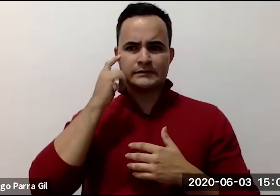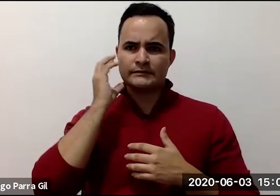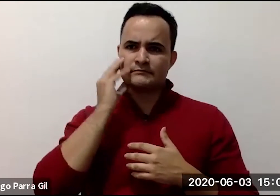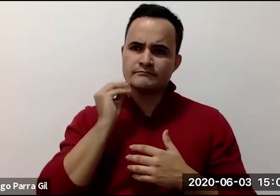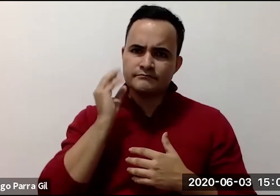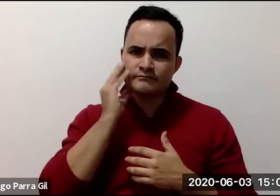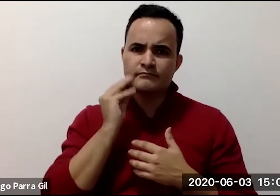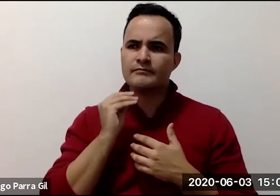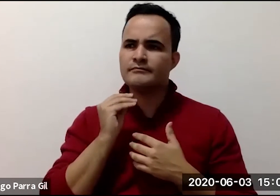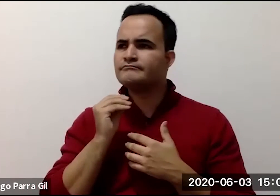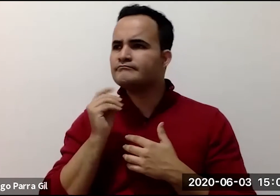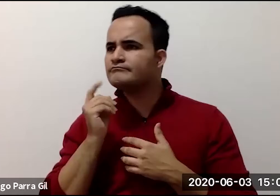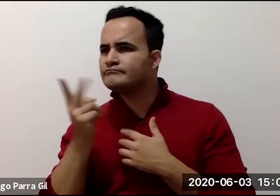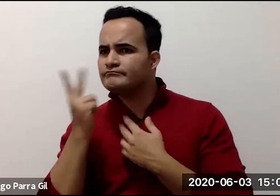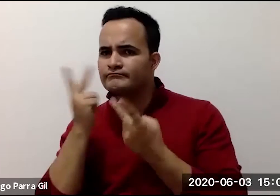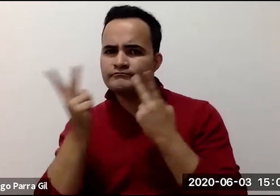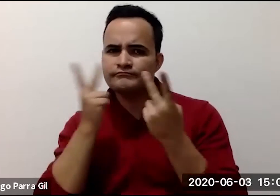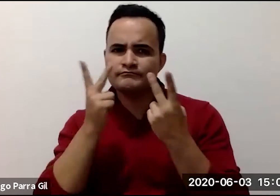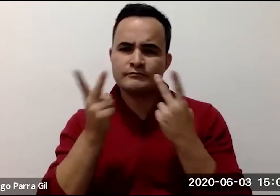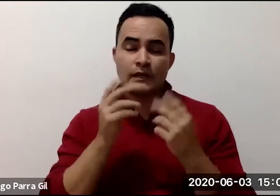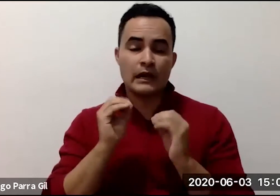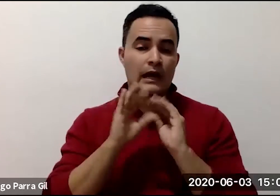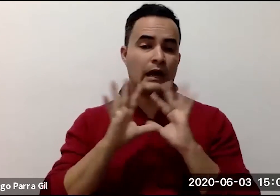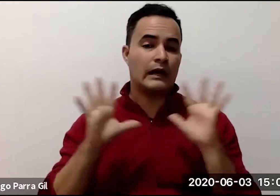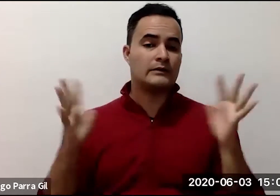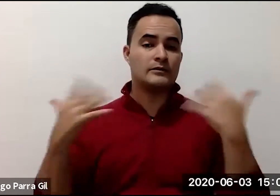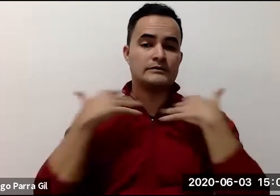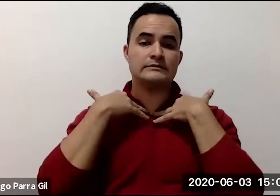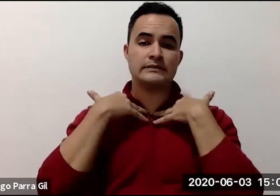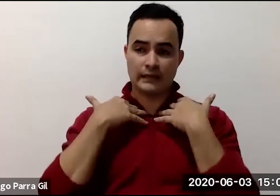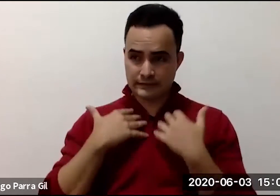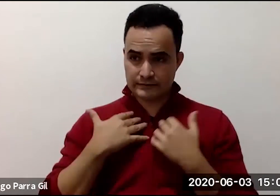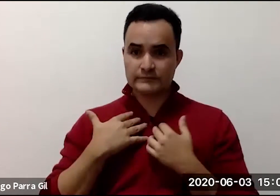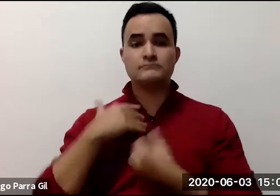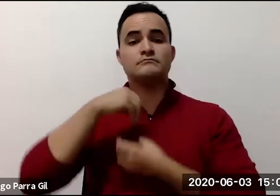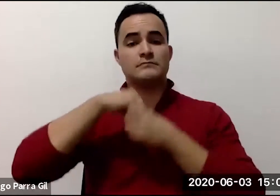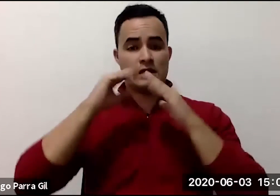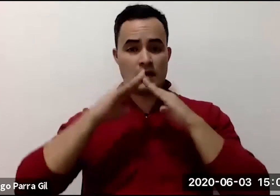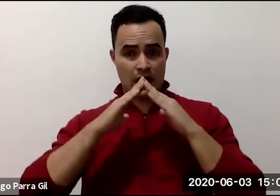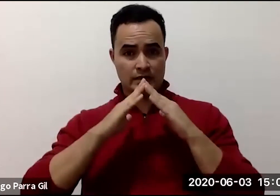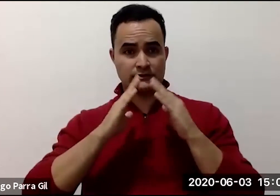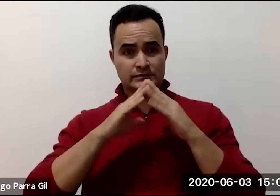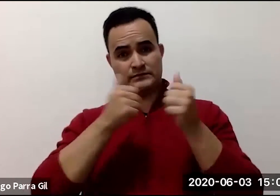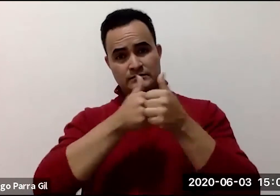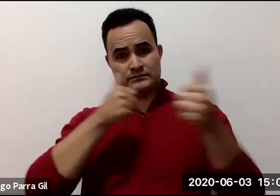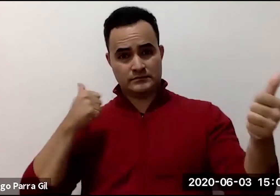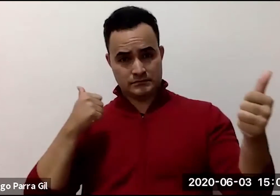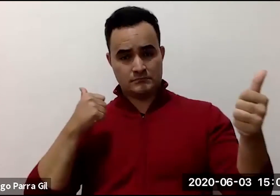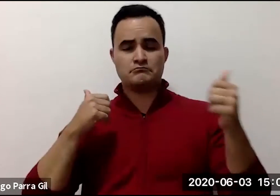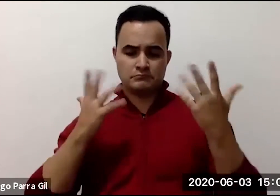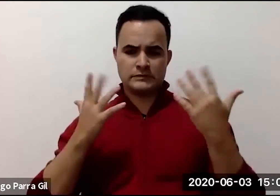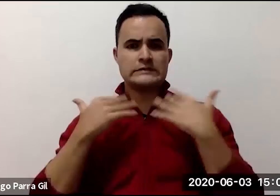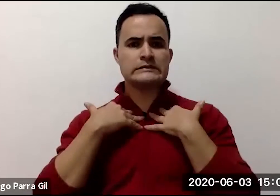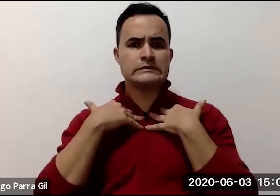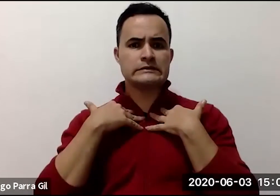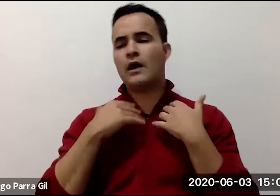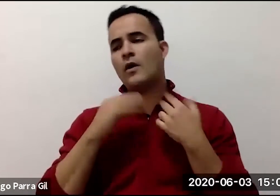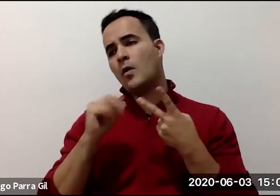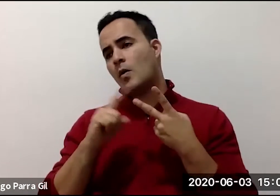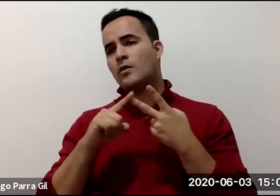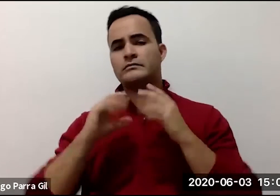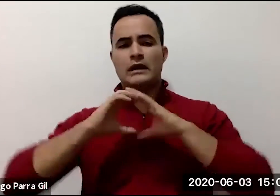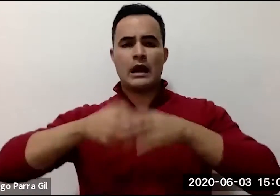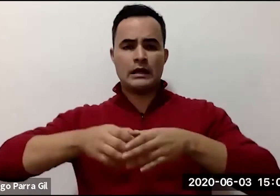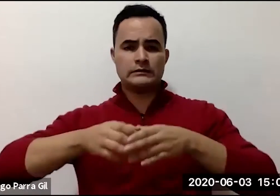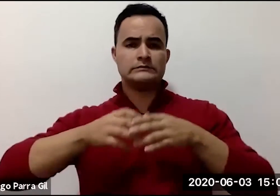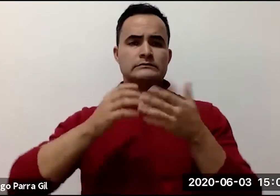estrés, tanto en personas que están trabajando desde casa como están tomando clases, ¿no? Se ha incrementado